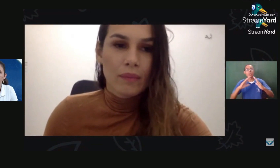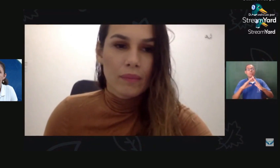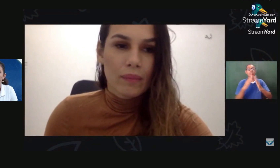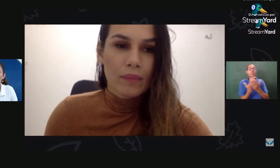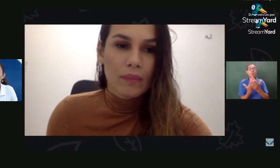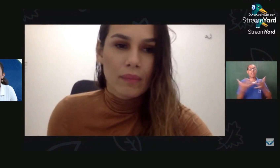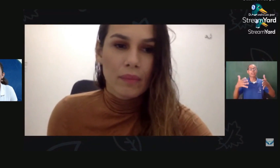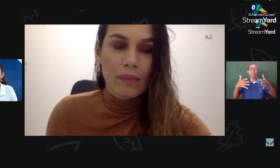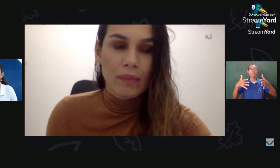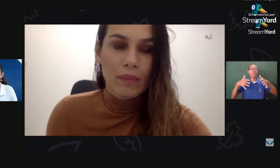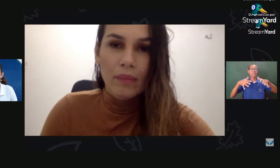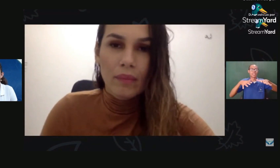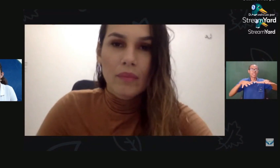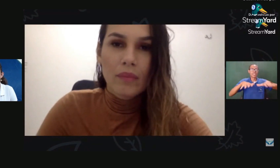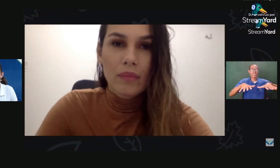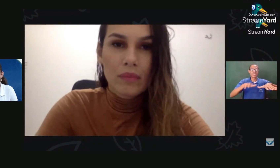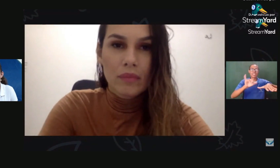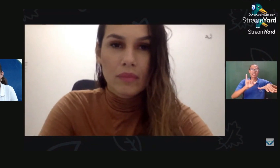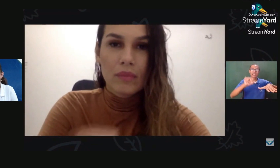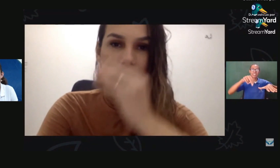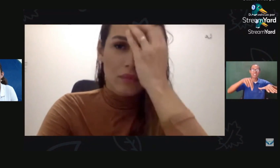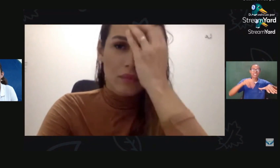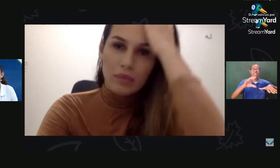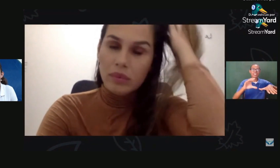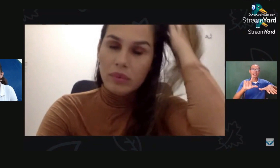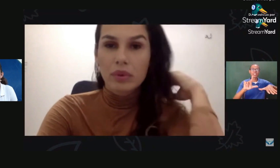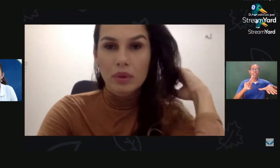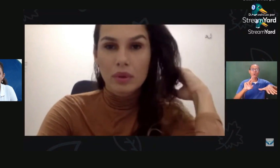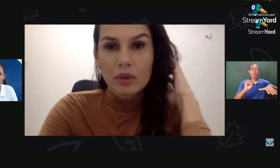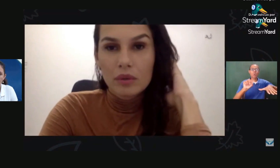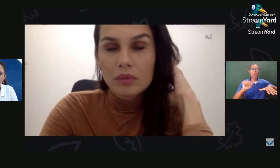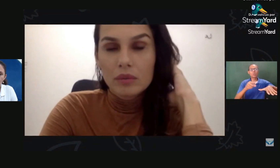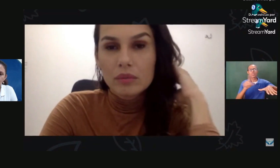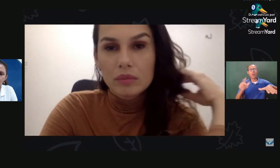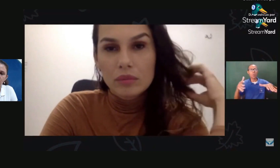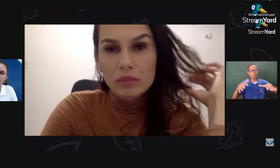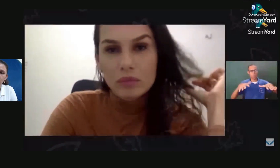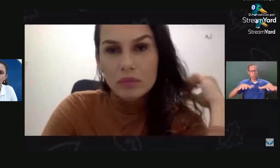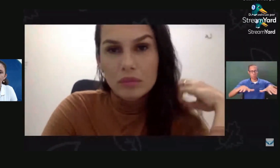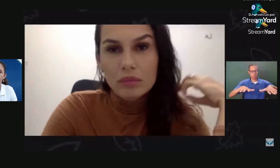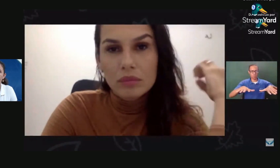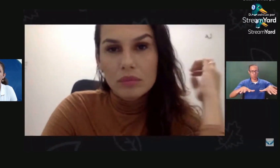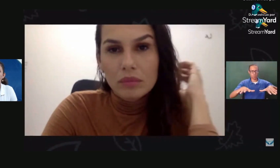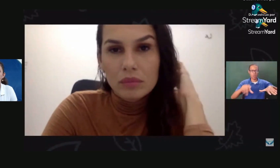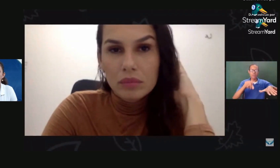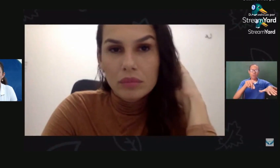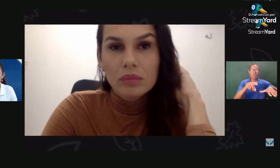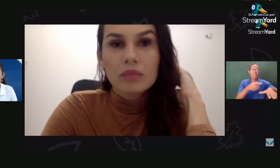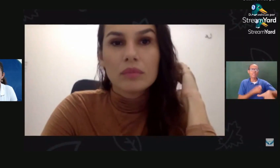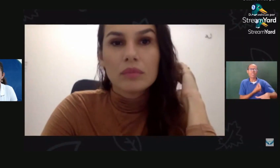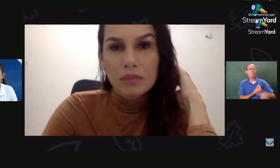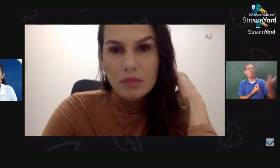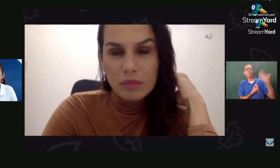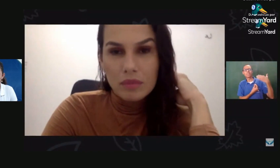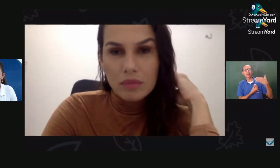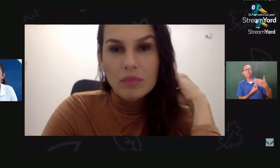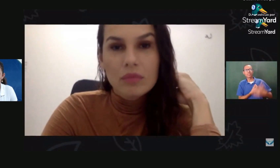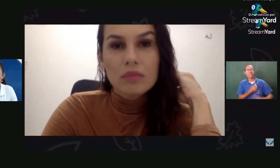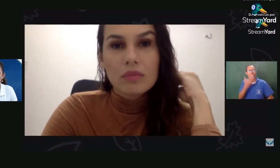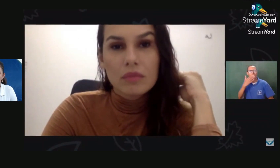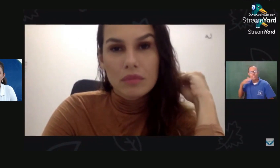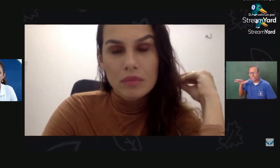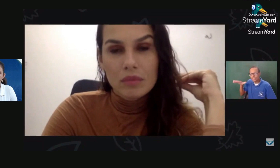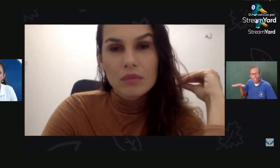escola? Como que foi, então, essa trajetória da inclusão sua, né? Dentro do período escolar, das